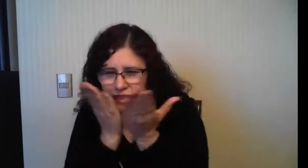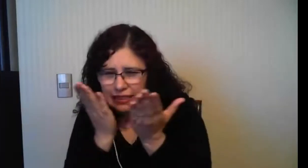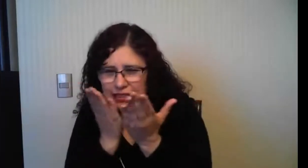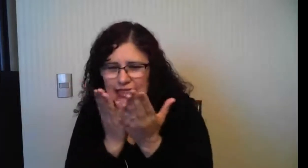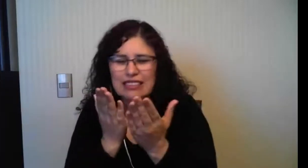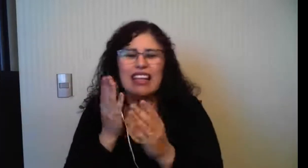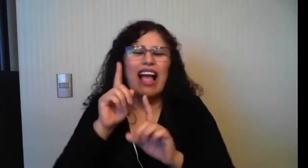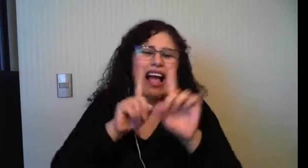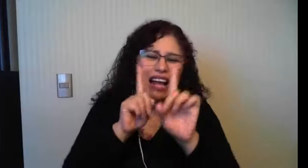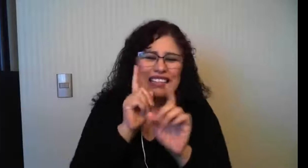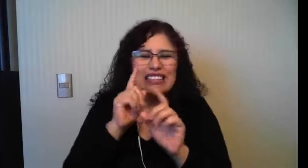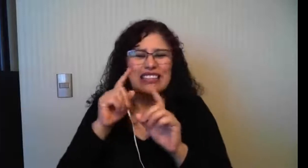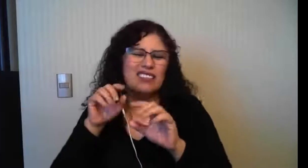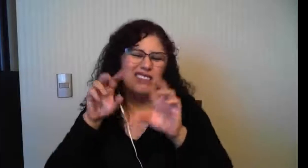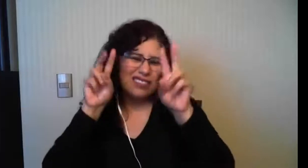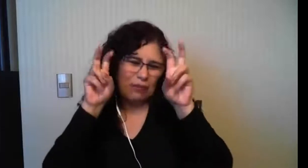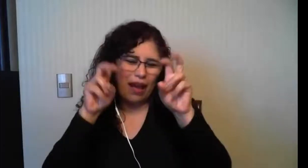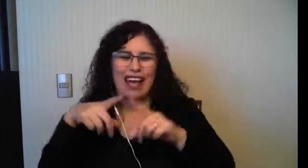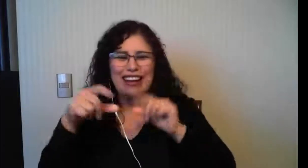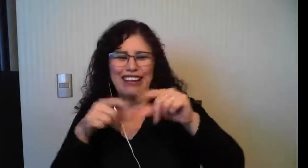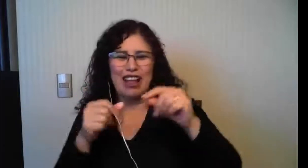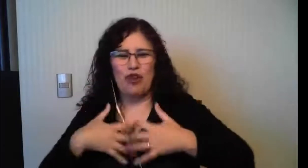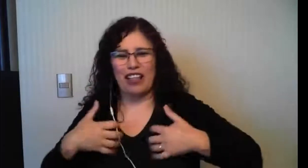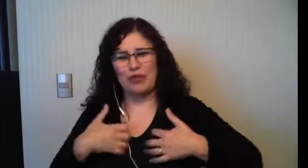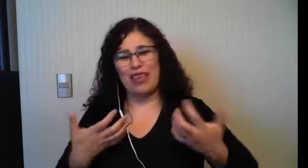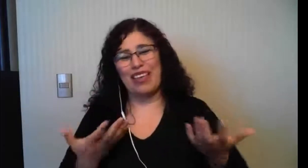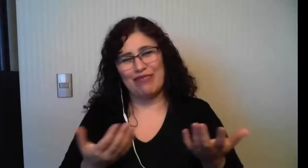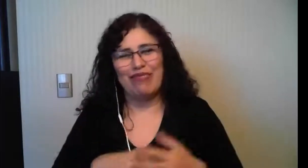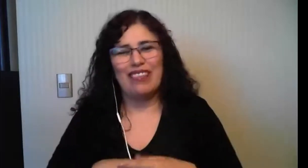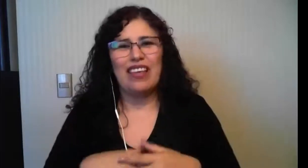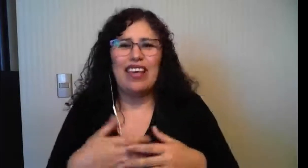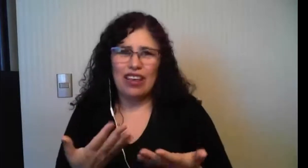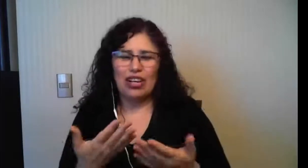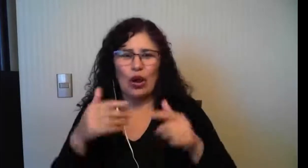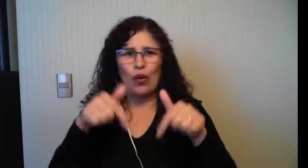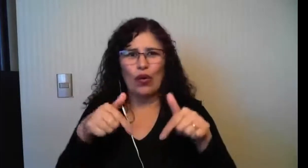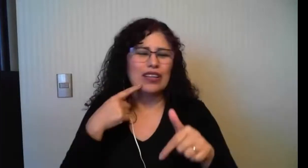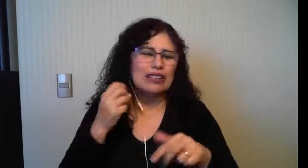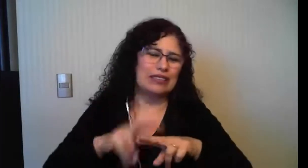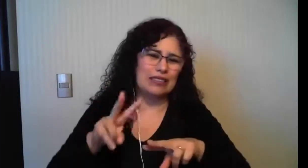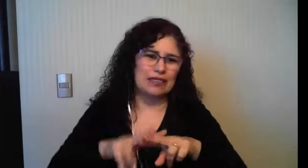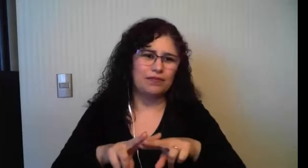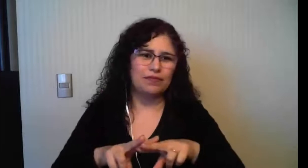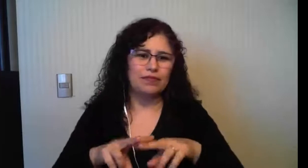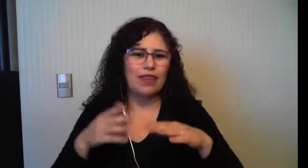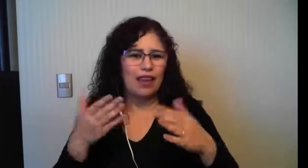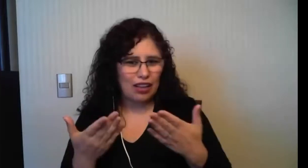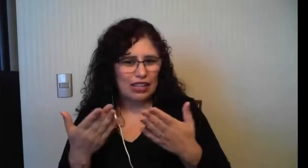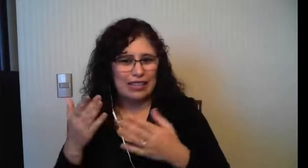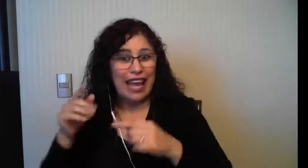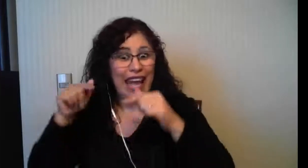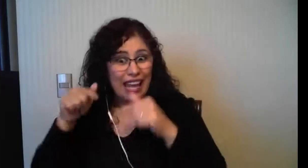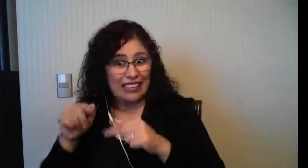cosas de neuroanatomía, ¿cierto? Y un día vamos a llevar en parte la neuroanatomía, la clínica ya, que va a